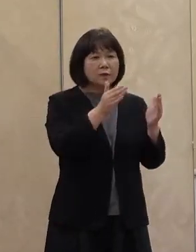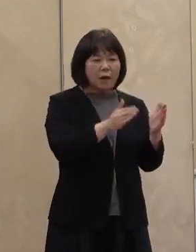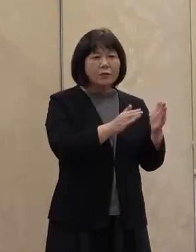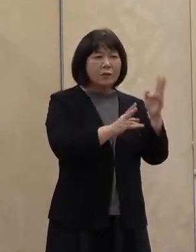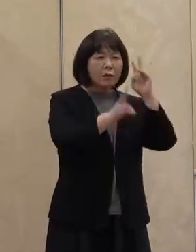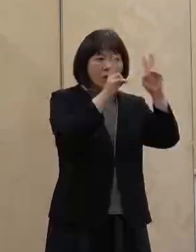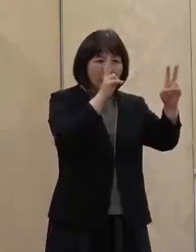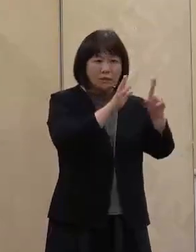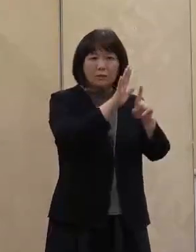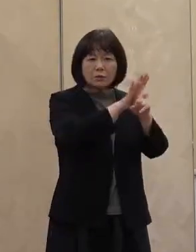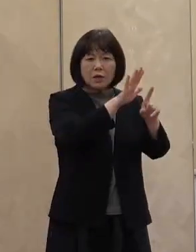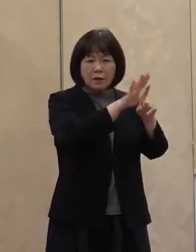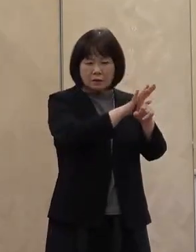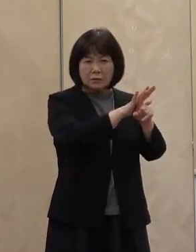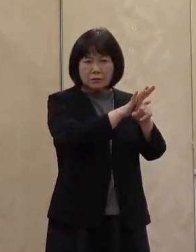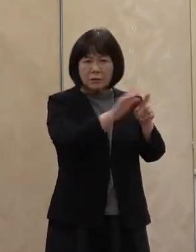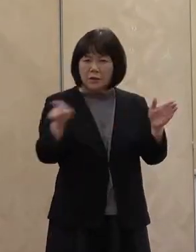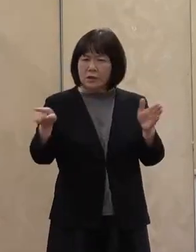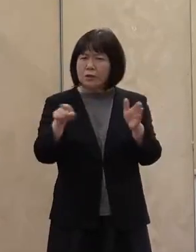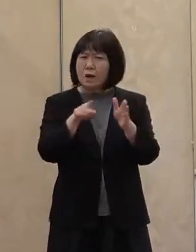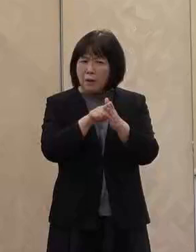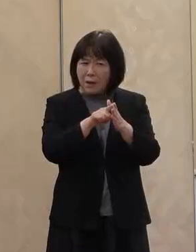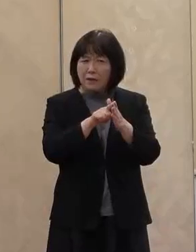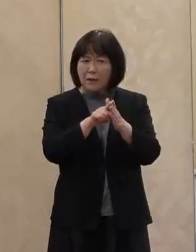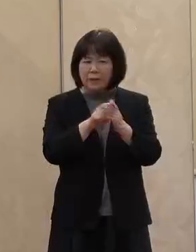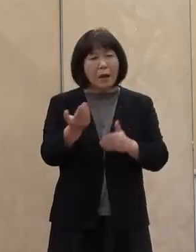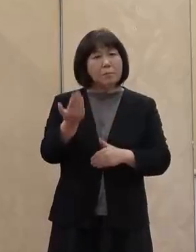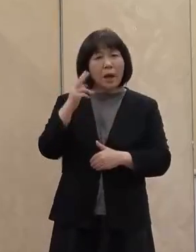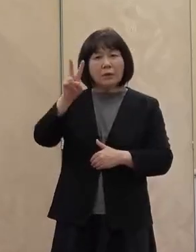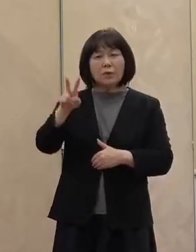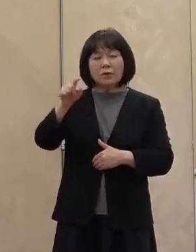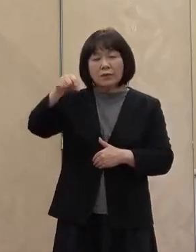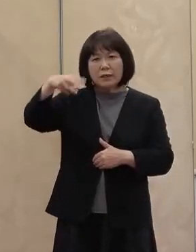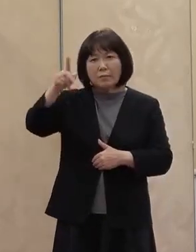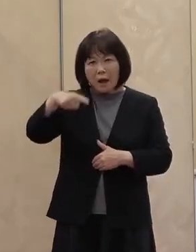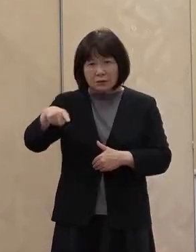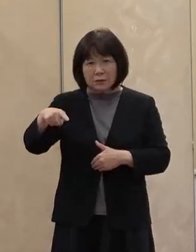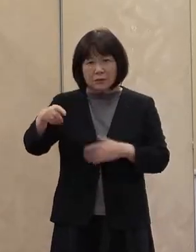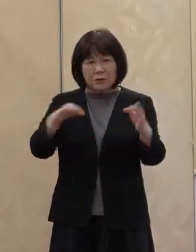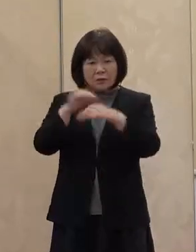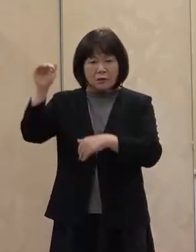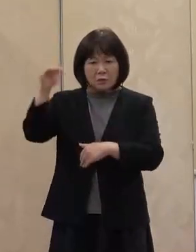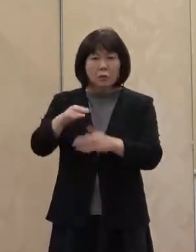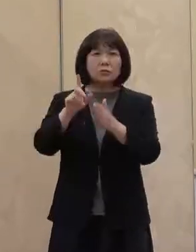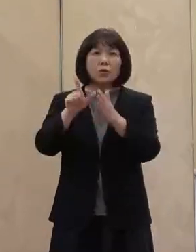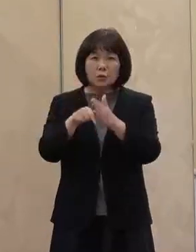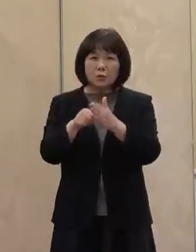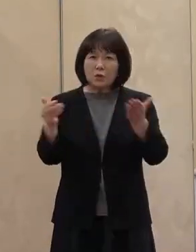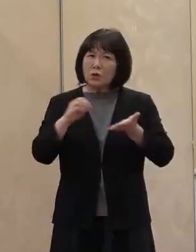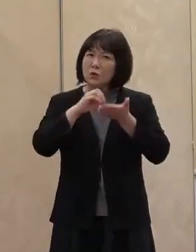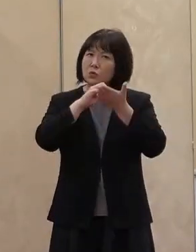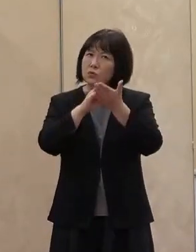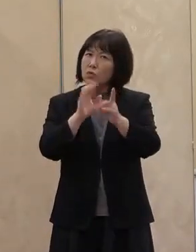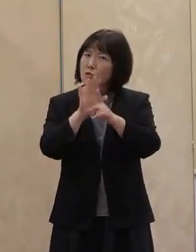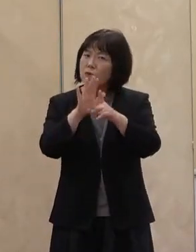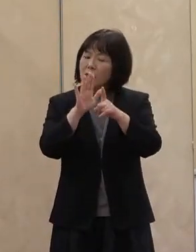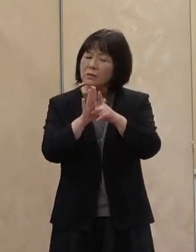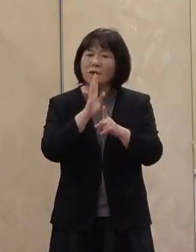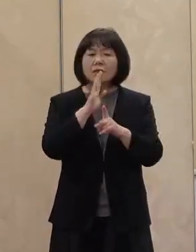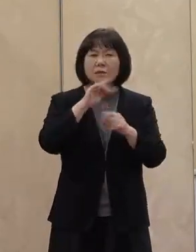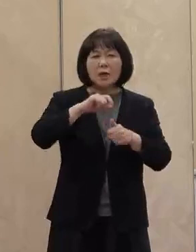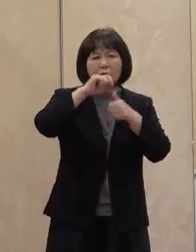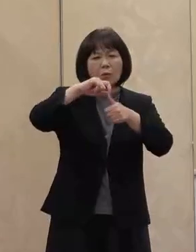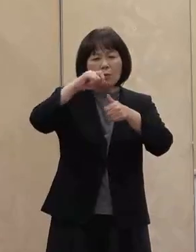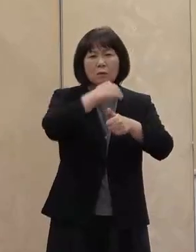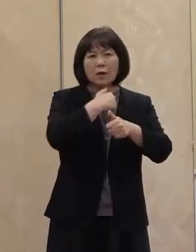ていうのが、これまでどのぐらい、このリーマンショックの時とかに、リーマンショックの時にですね、どのぐらいこの就職支援をして、実際雇用を埋め